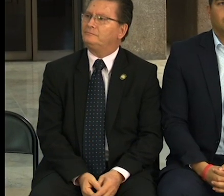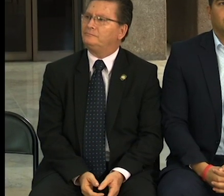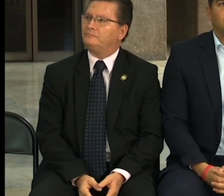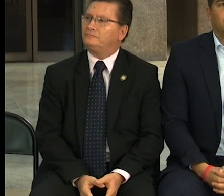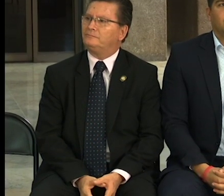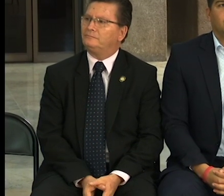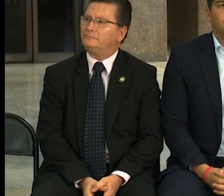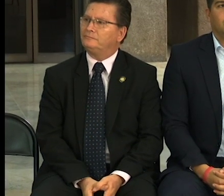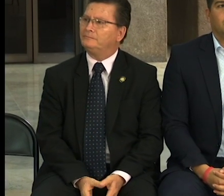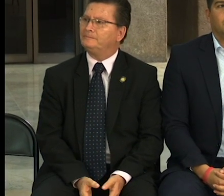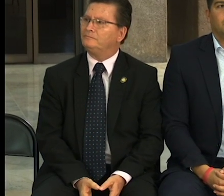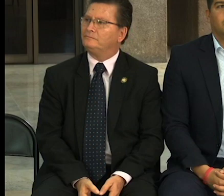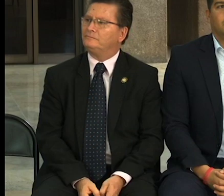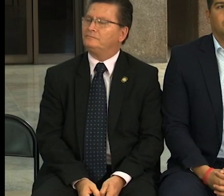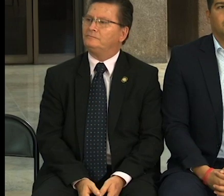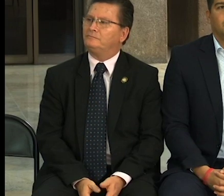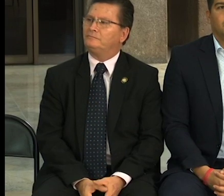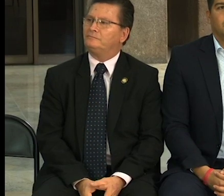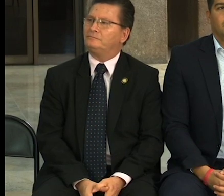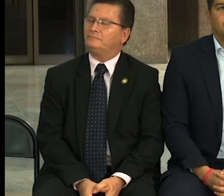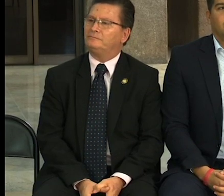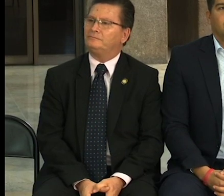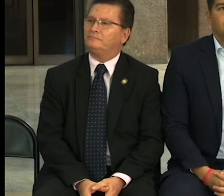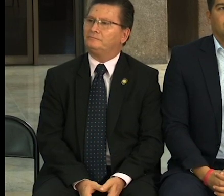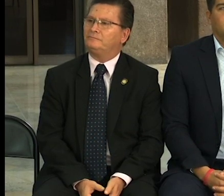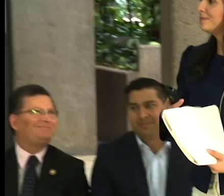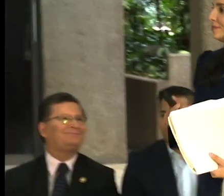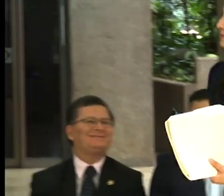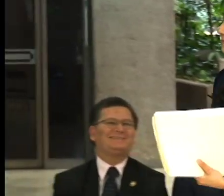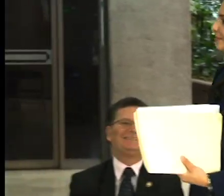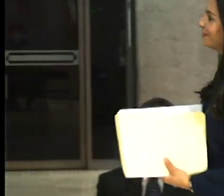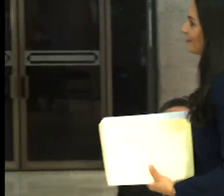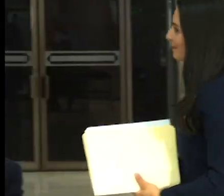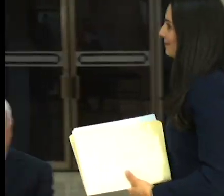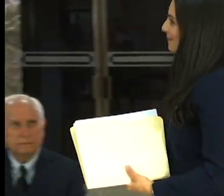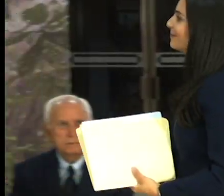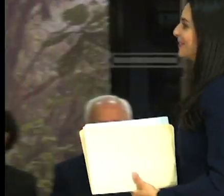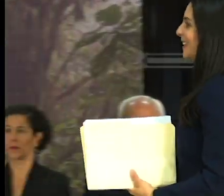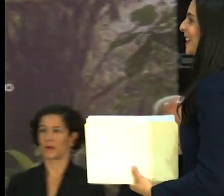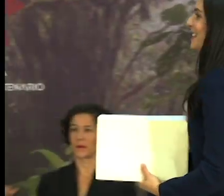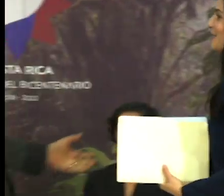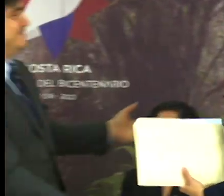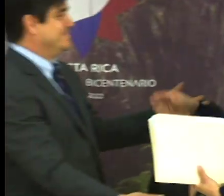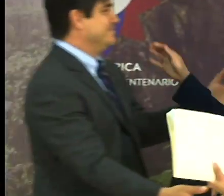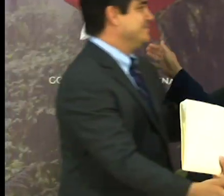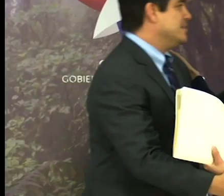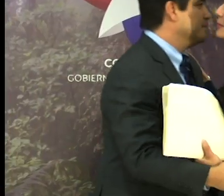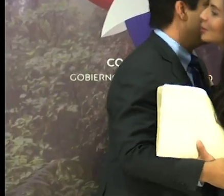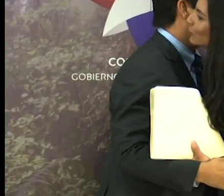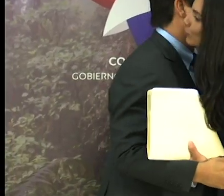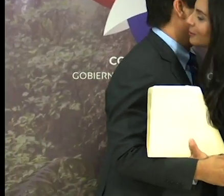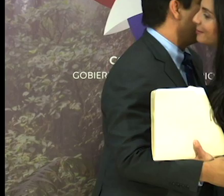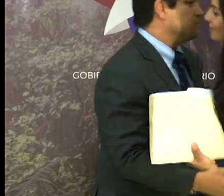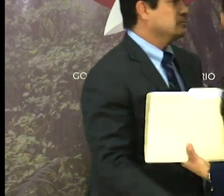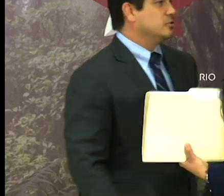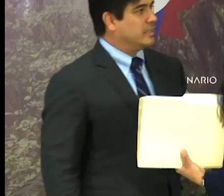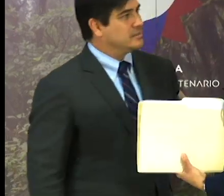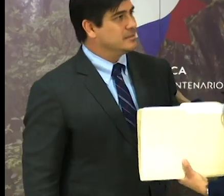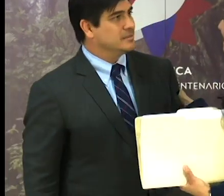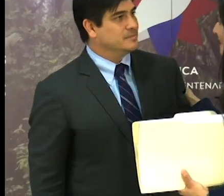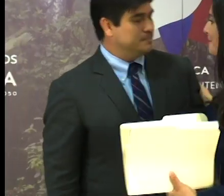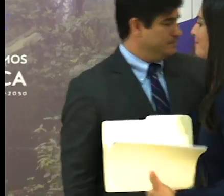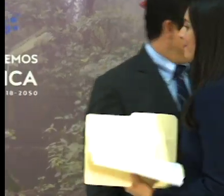Habdeba. El mandatario Carlos Alvarado manifestó que el cese de funciones de Villegas se dio por no estar alineado a las políticas de